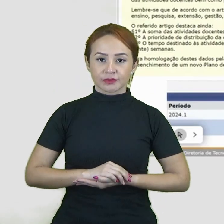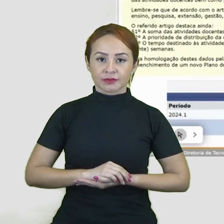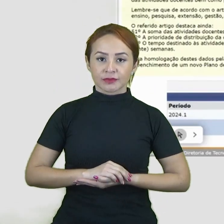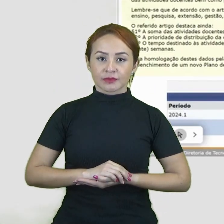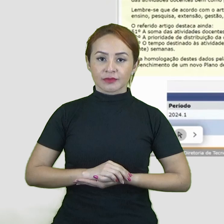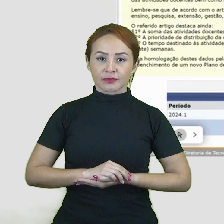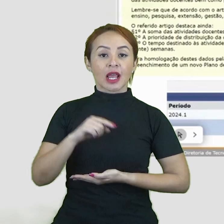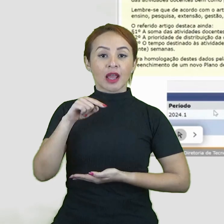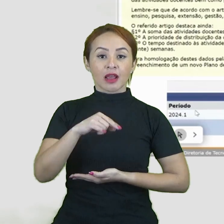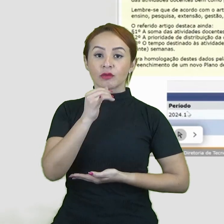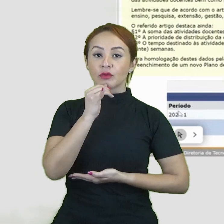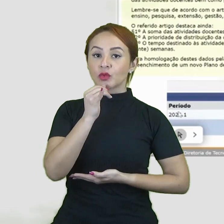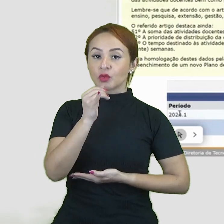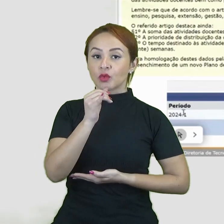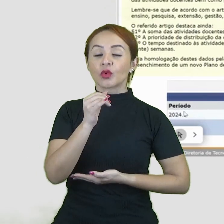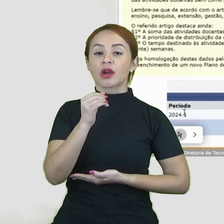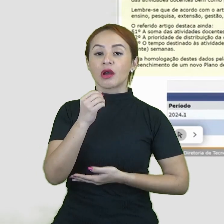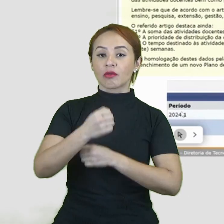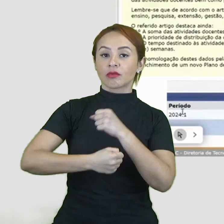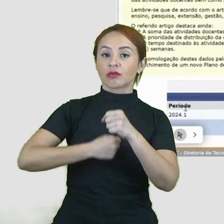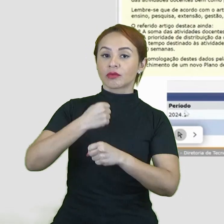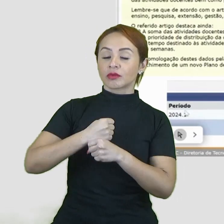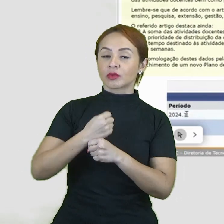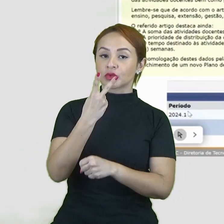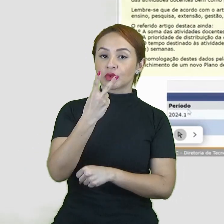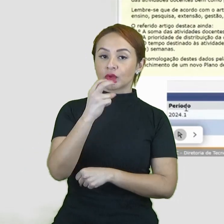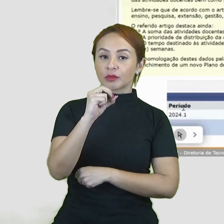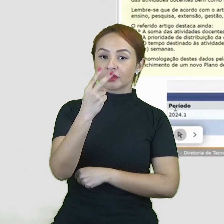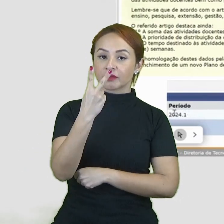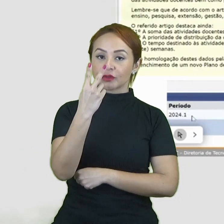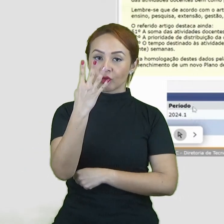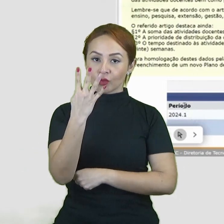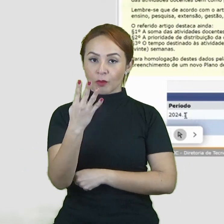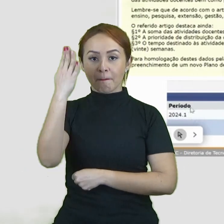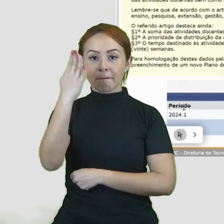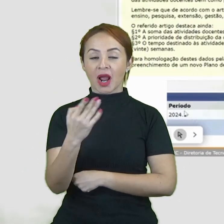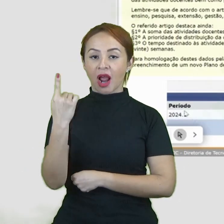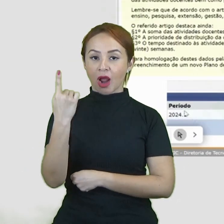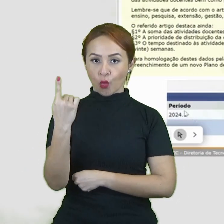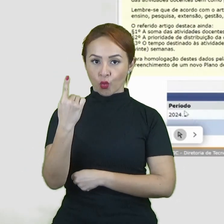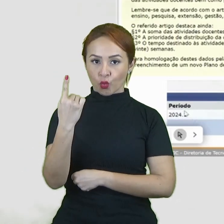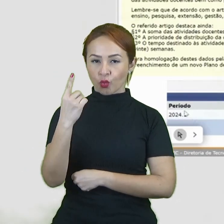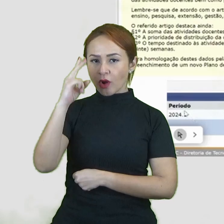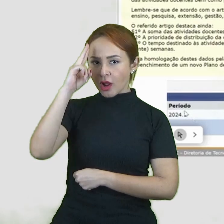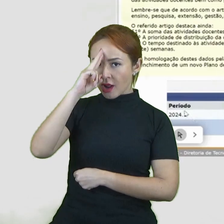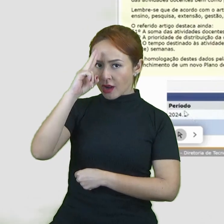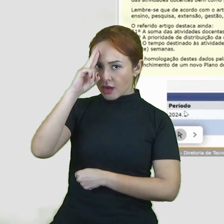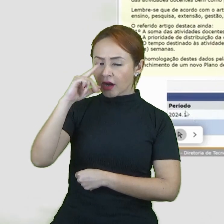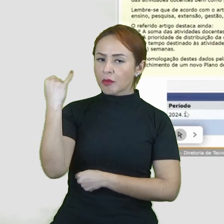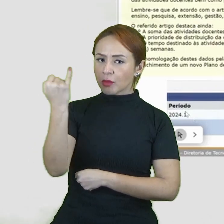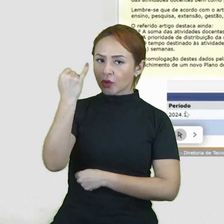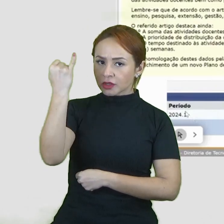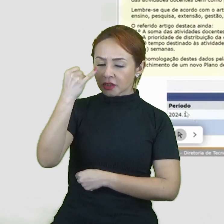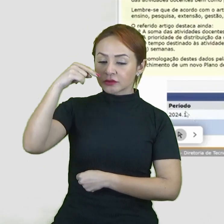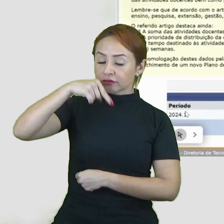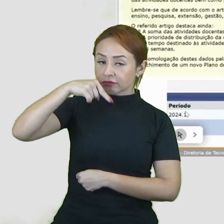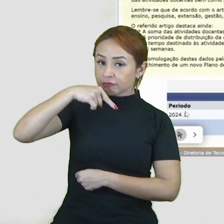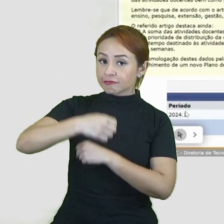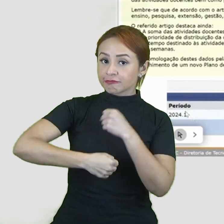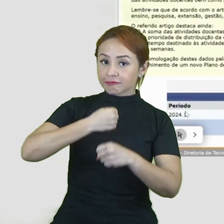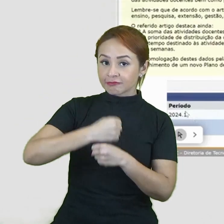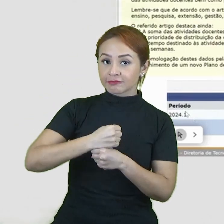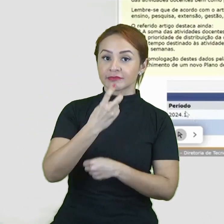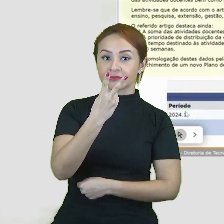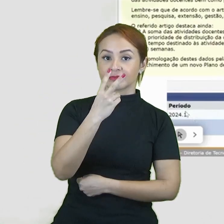para preenchimento. Então, nesse caso, o período 2024-1. Cabe lembrar